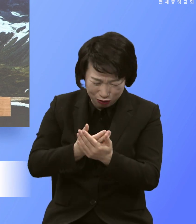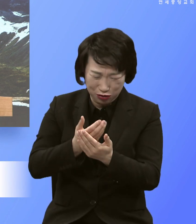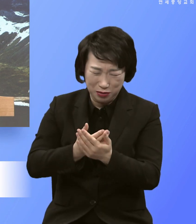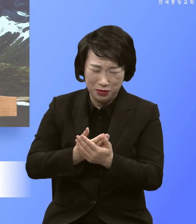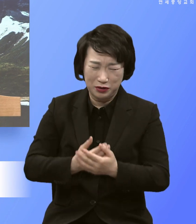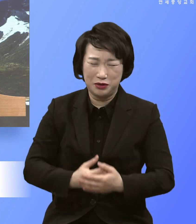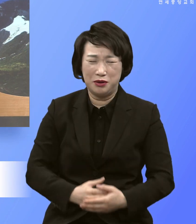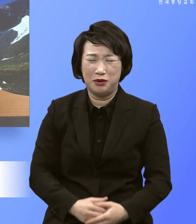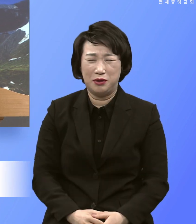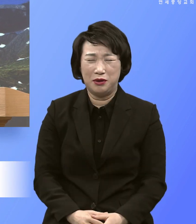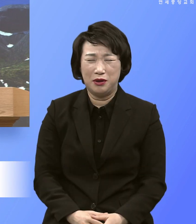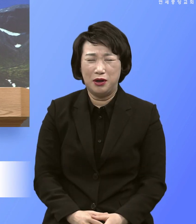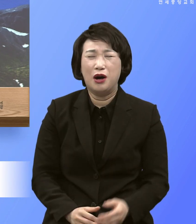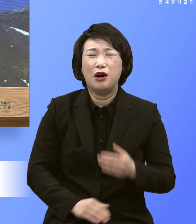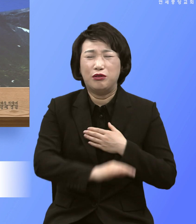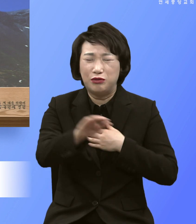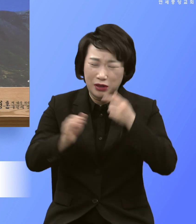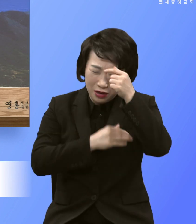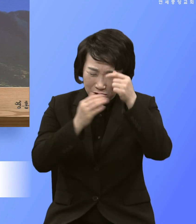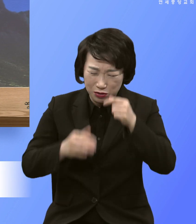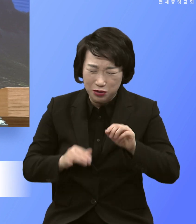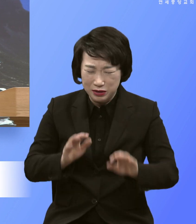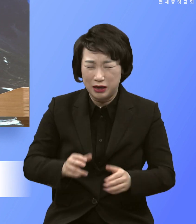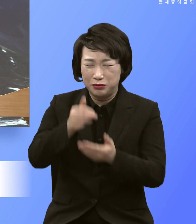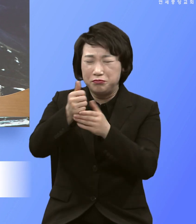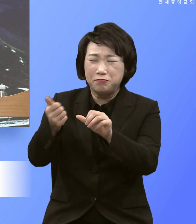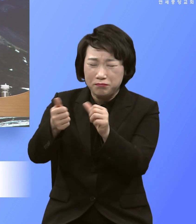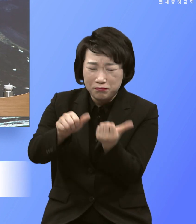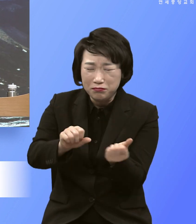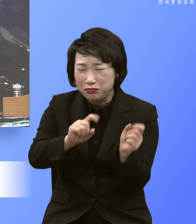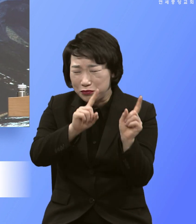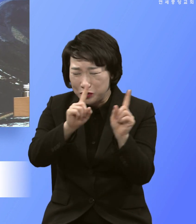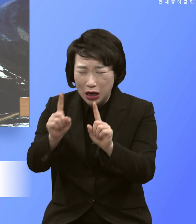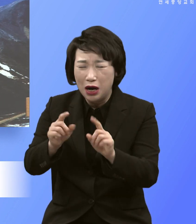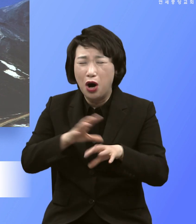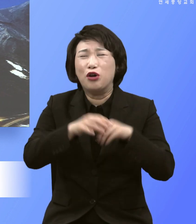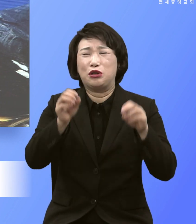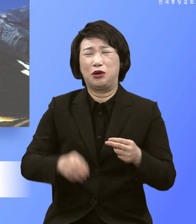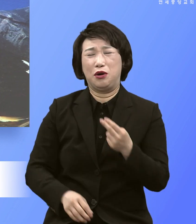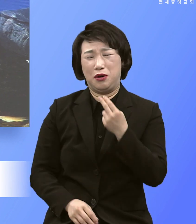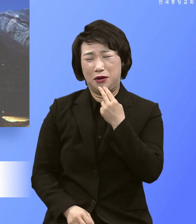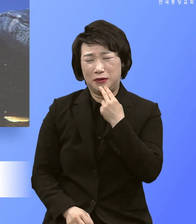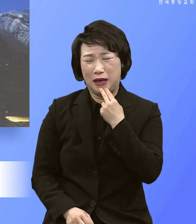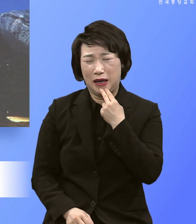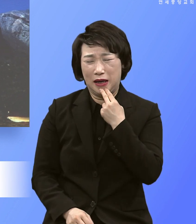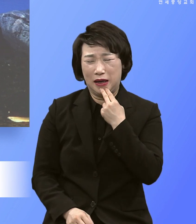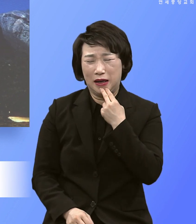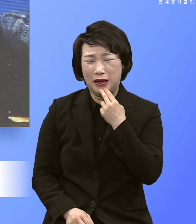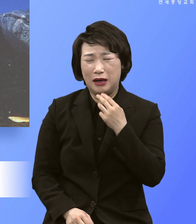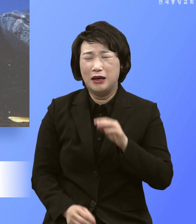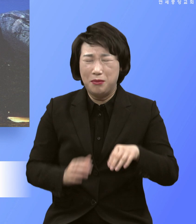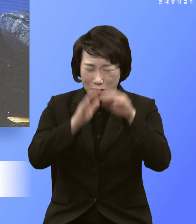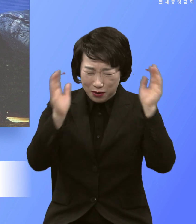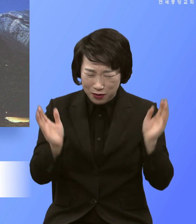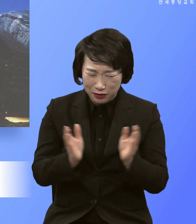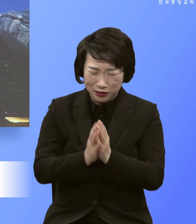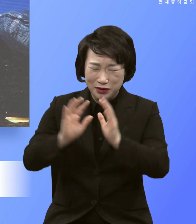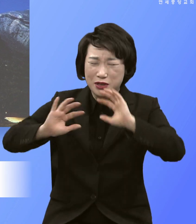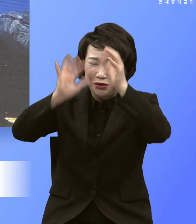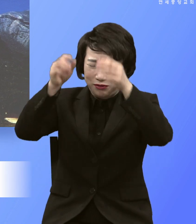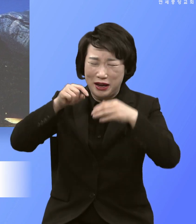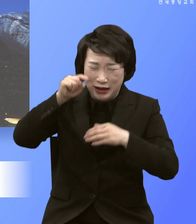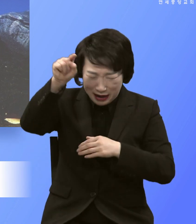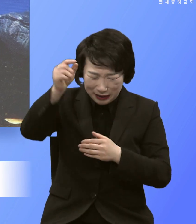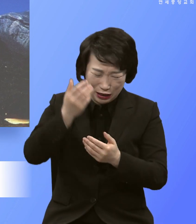받으시옵소서. 우리 성도들이 주님의 죽으심과 부활이 헛되지 않도록 전원 천국